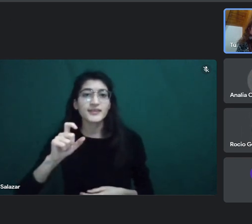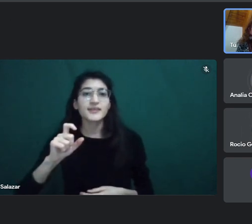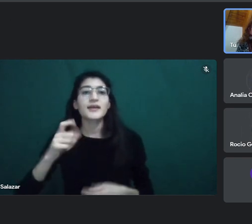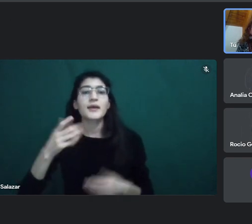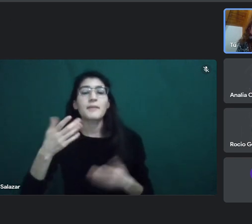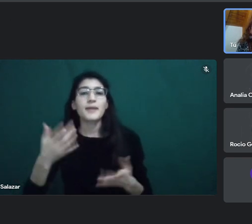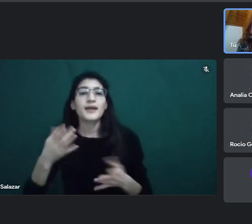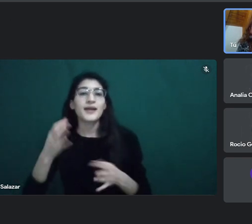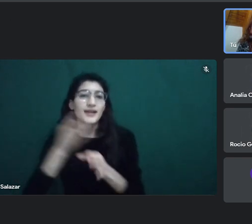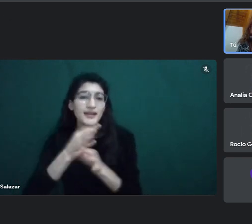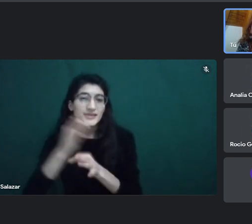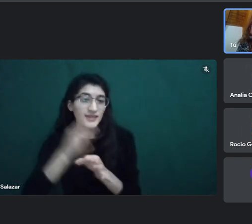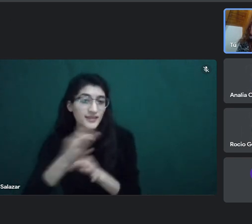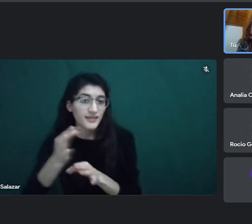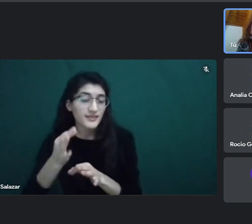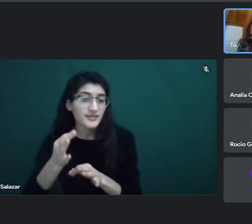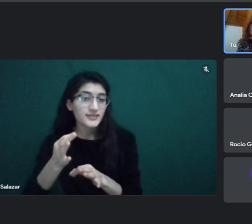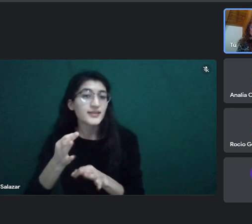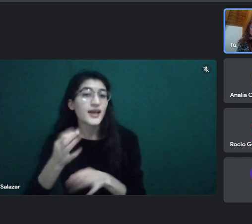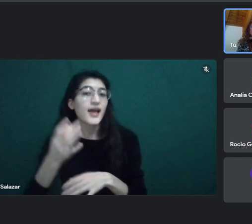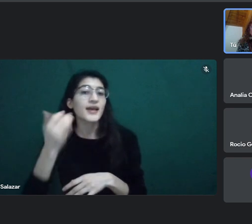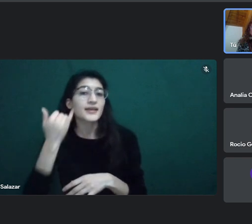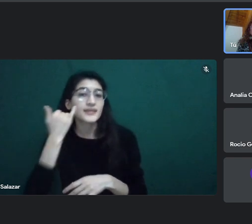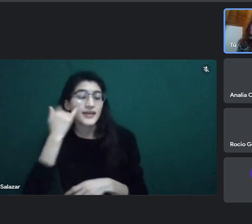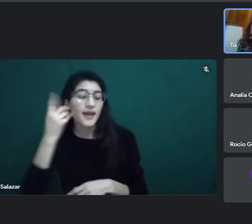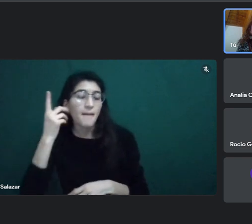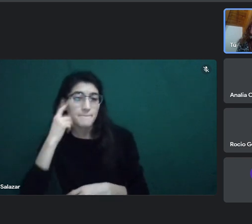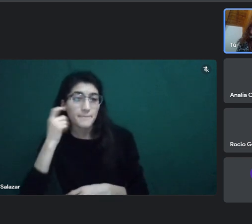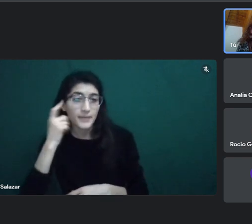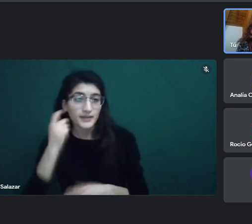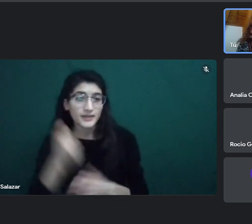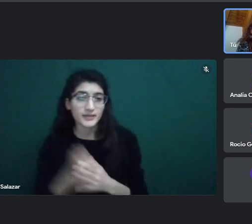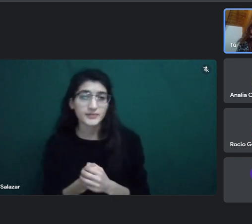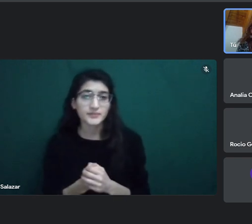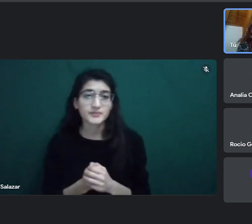título. ¿Cómo comenzaba esta oración? There are four steps.